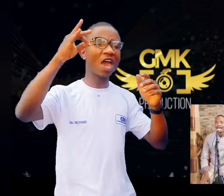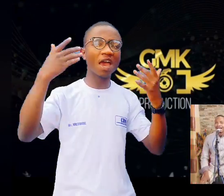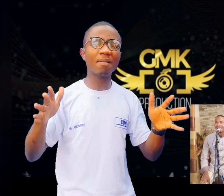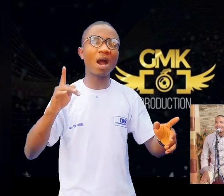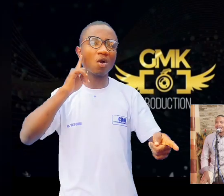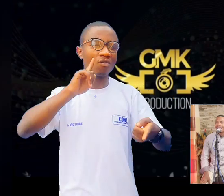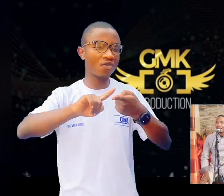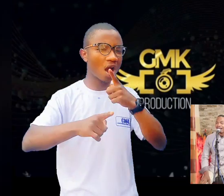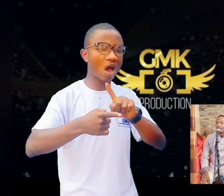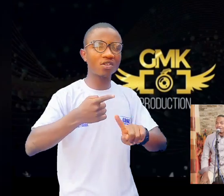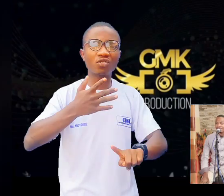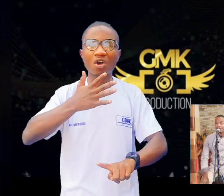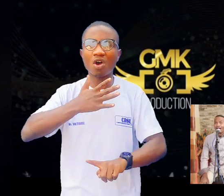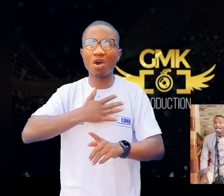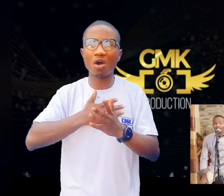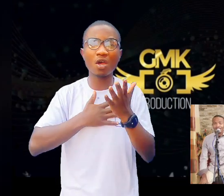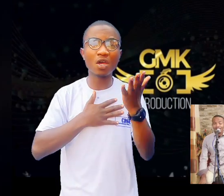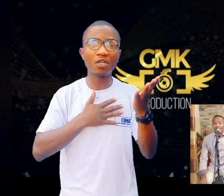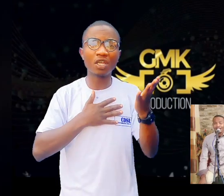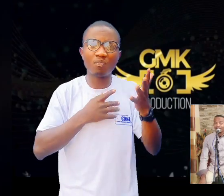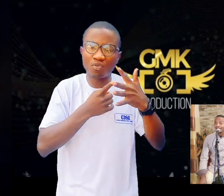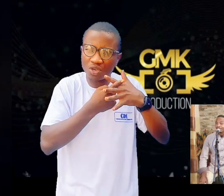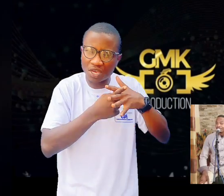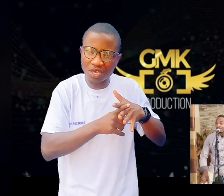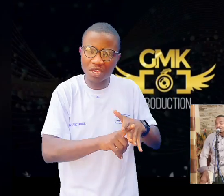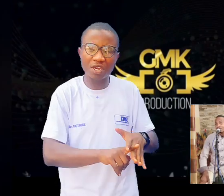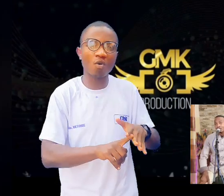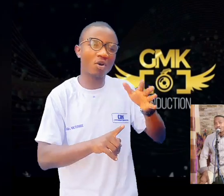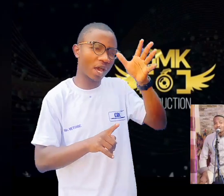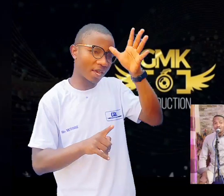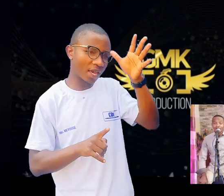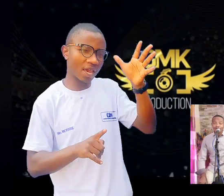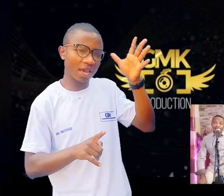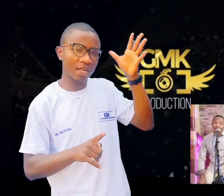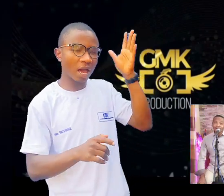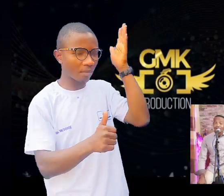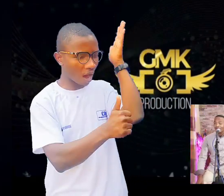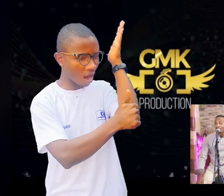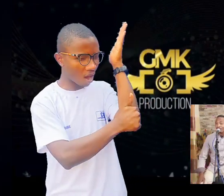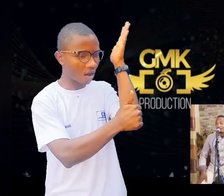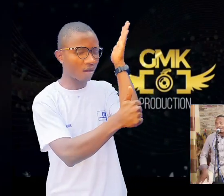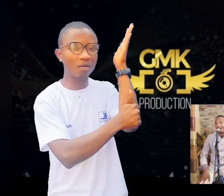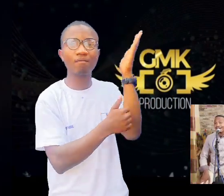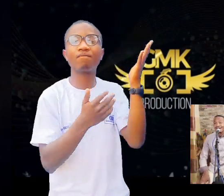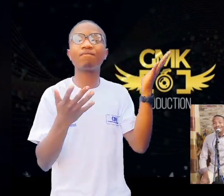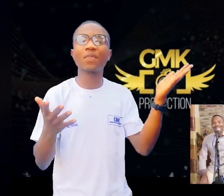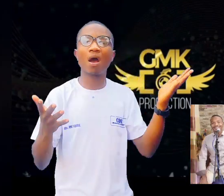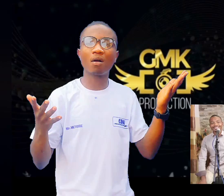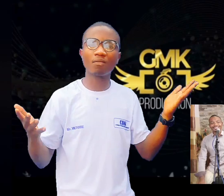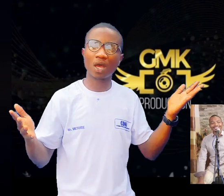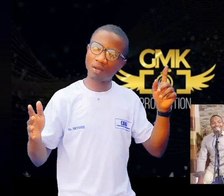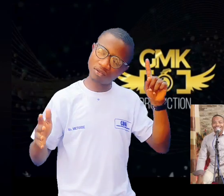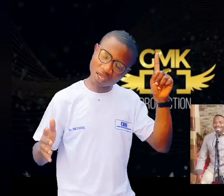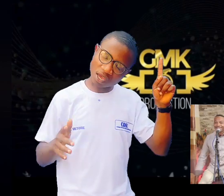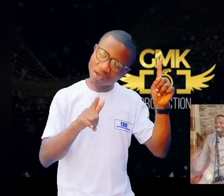Il a gagné ma confiance depuis mon aïeul